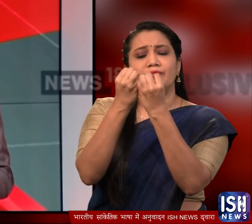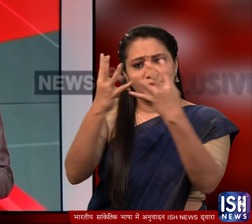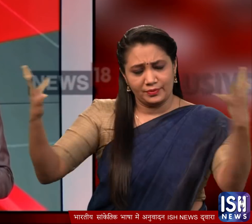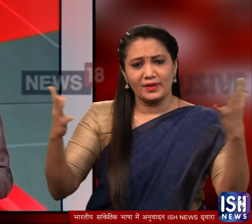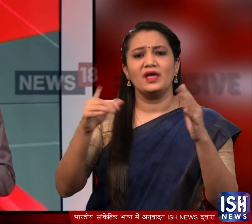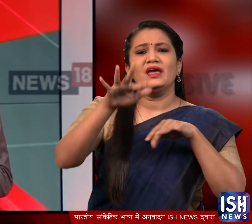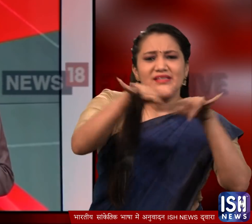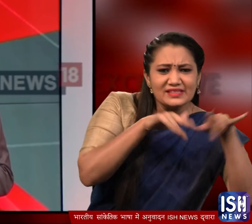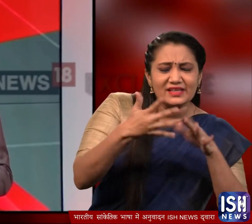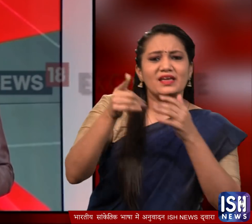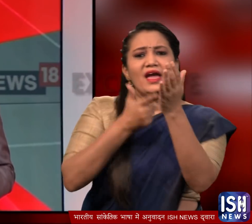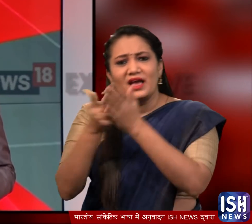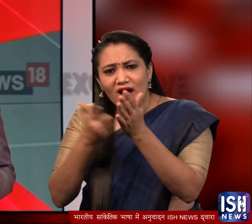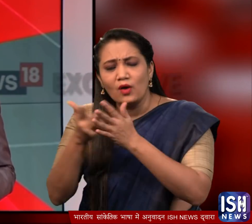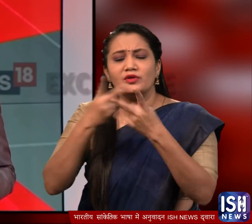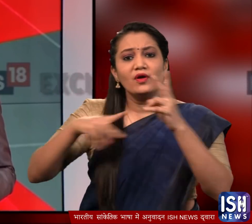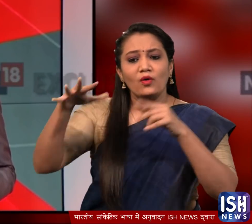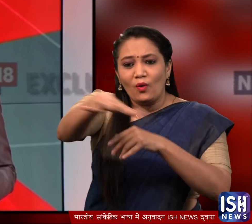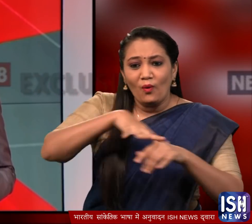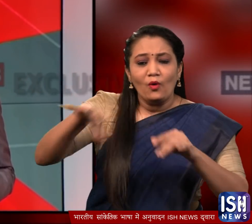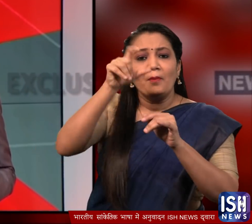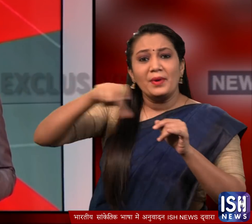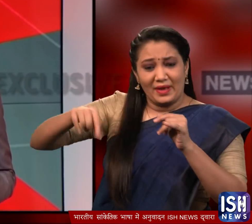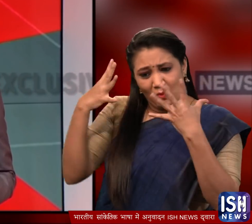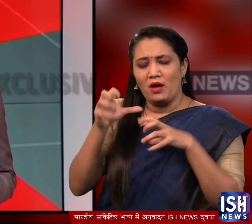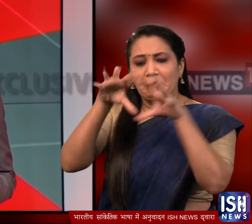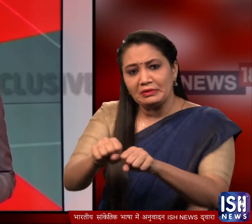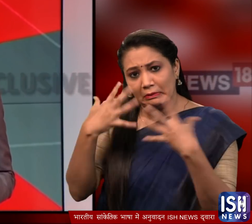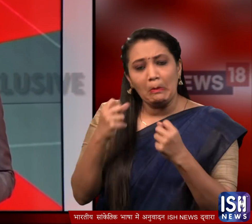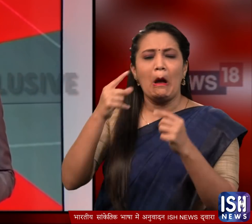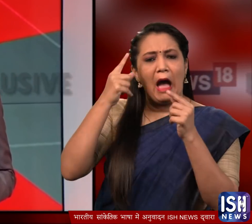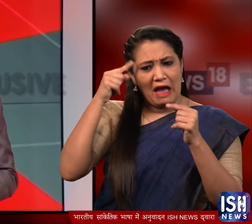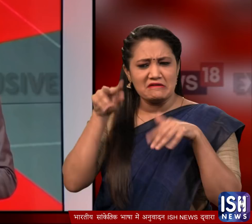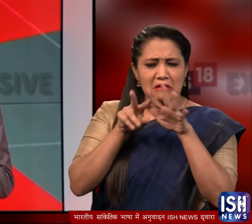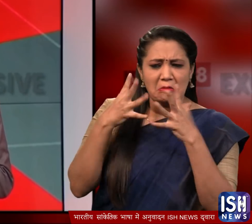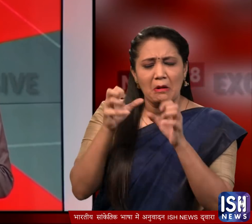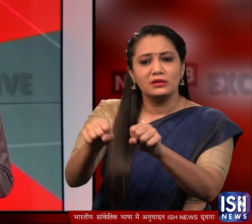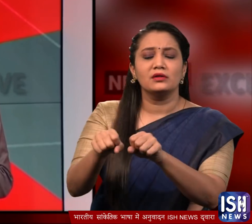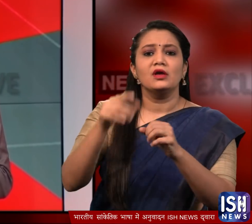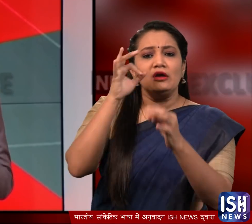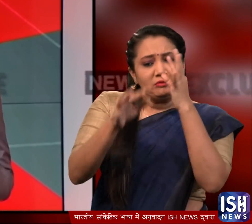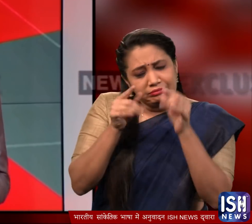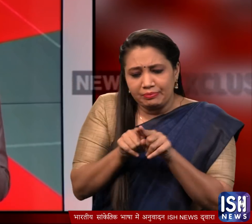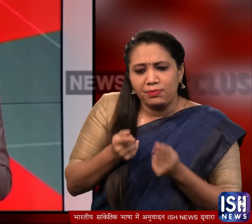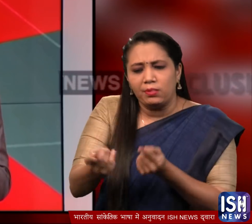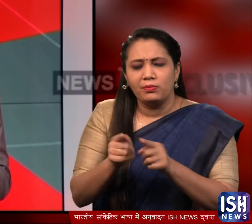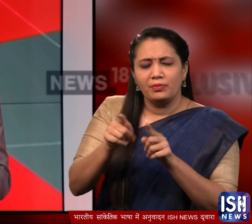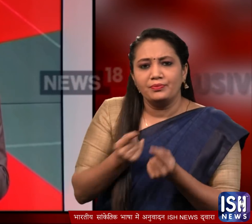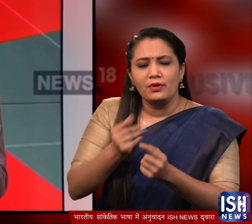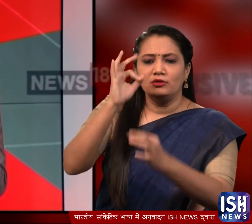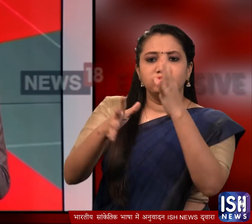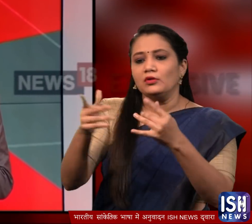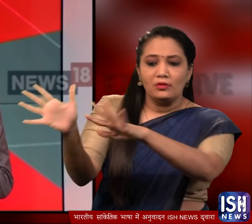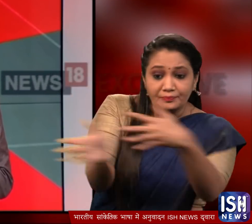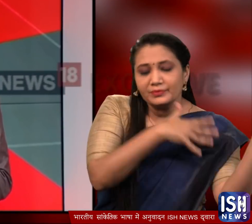रहने वाले, चाहे शहरों में हो या फिर गांवों में, उनकी जमीन पर दबंगों और भू माफिया की नजर होती है। कई बार झोपड़ियों में आग भी इसलिए लगाई जाती है कि